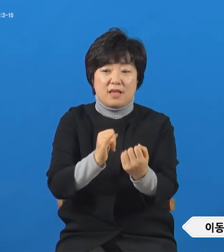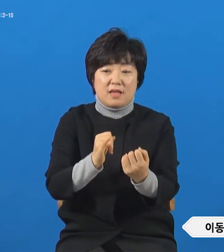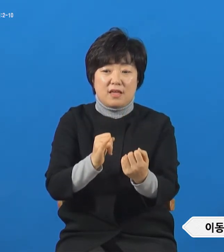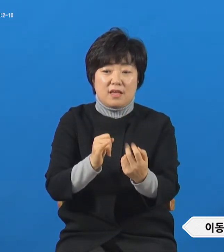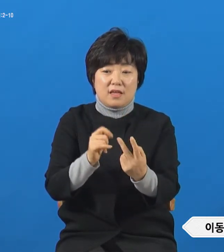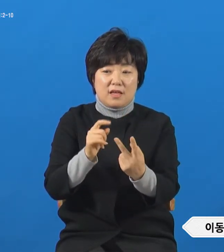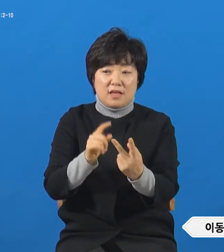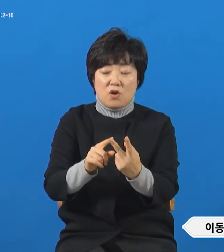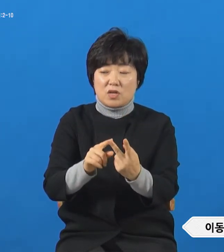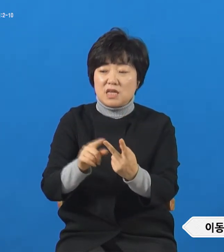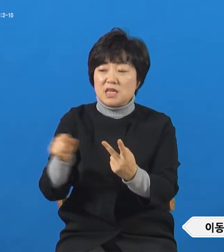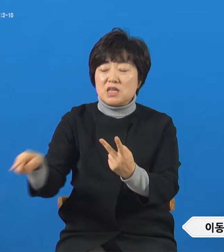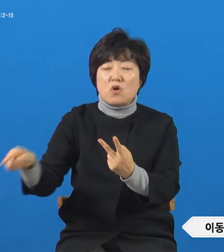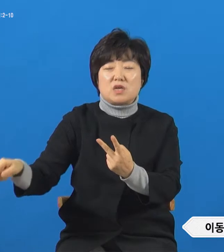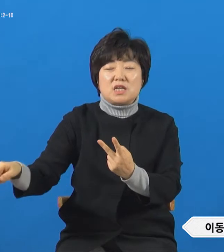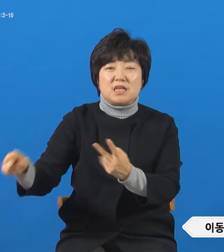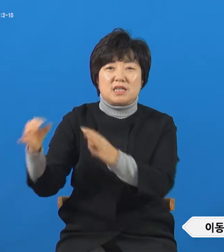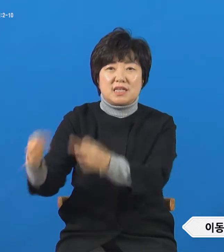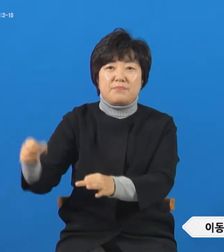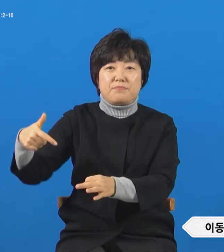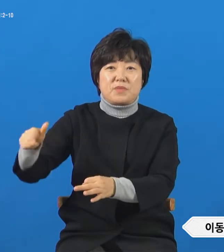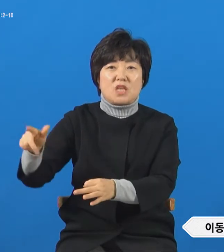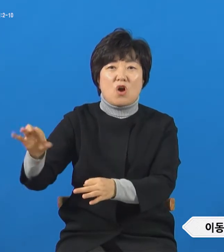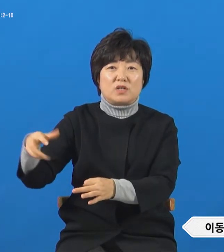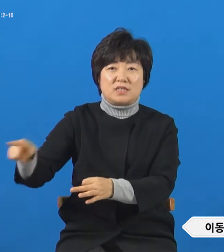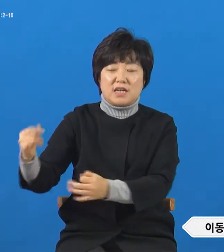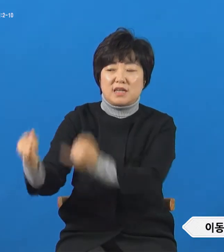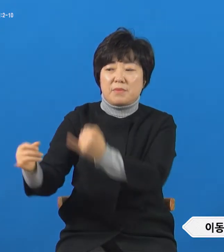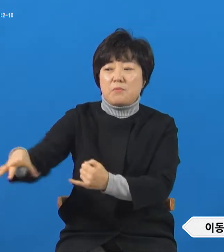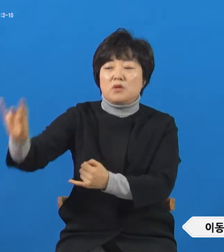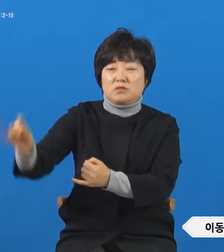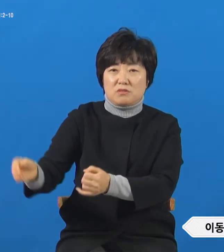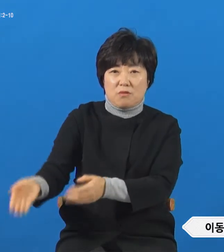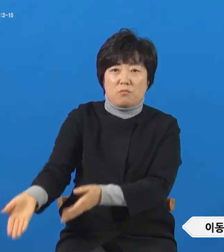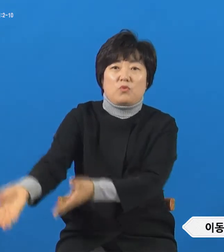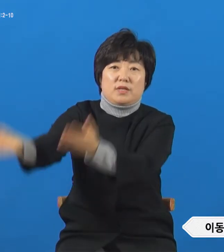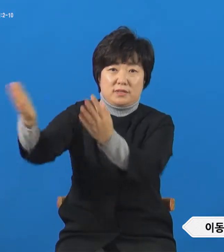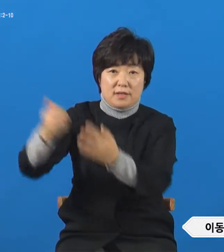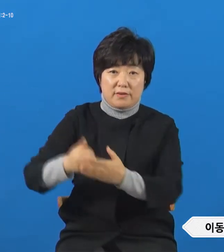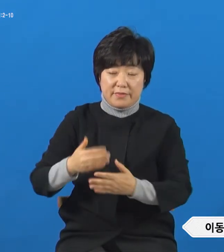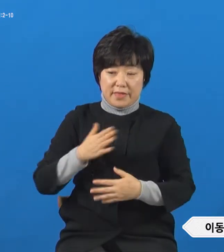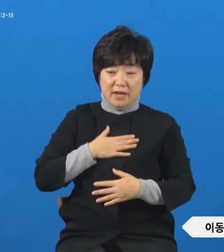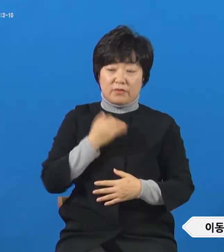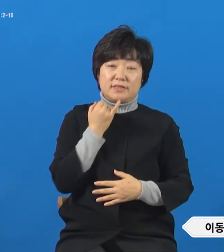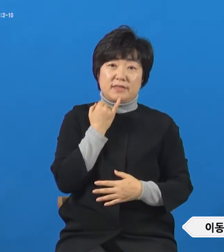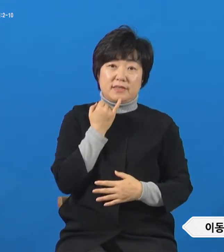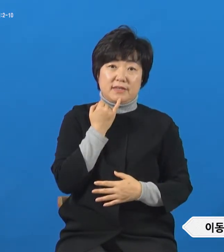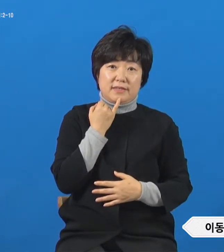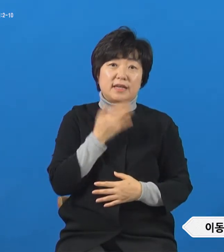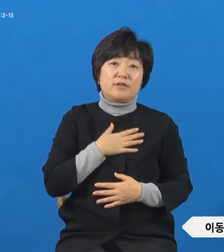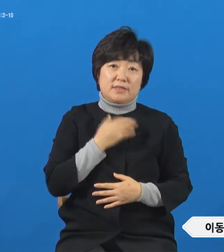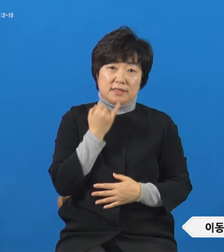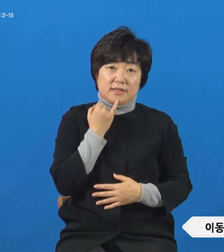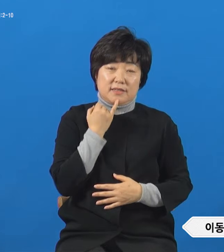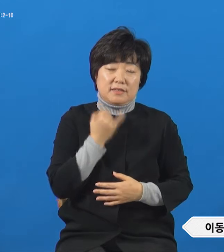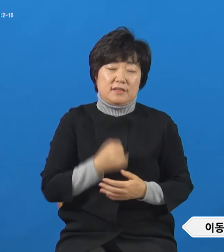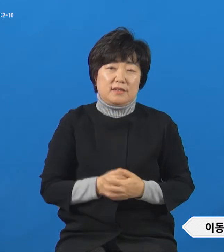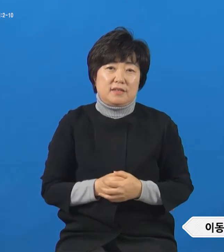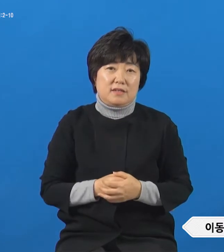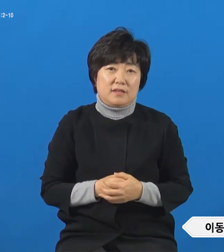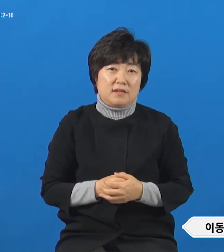말했다고 합니다. 여기 김경자 자매를 먼저 보내세요. 김경자 자매. 저는 괜찮아요.